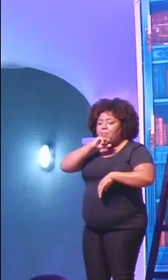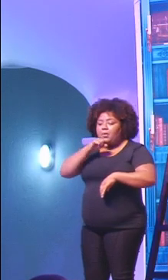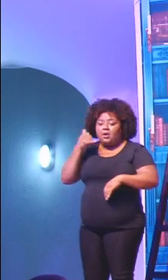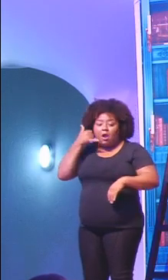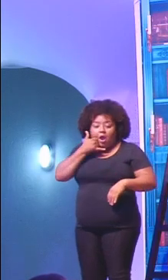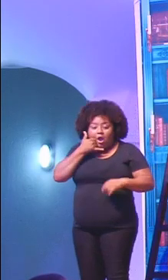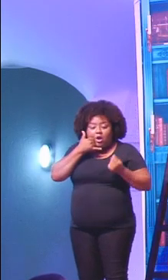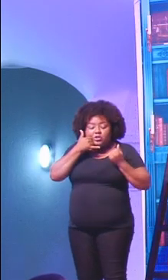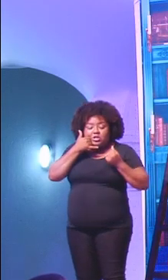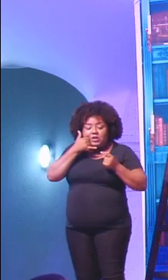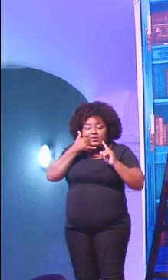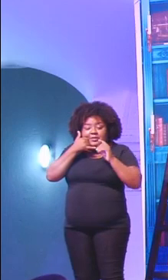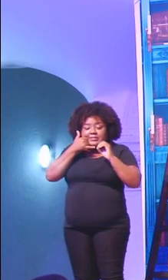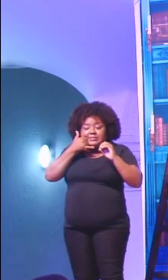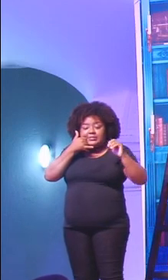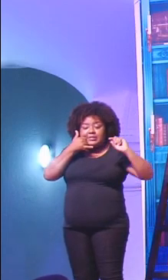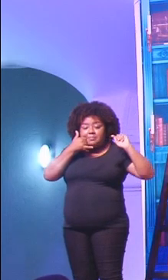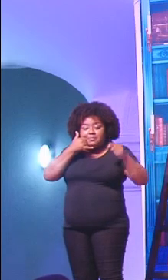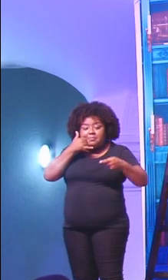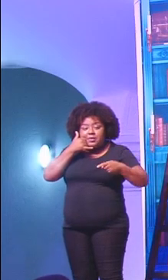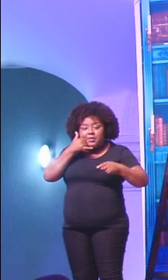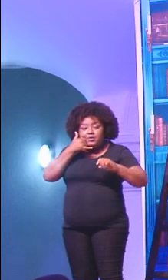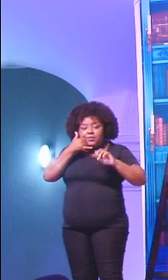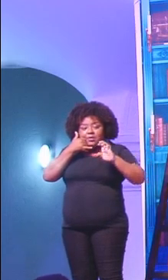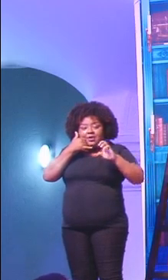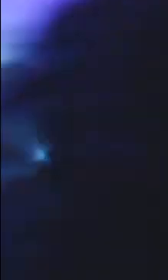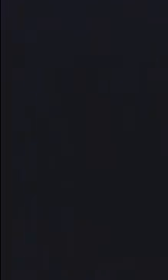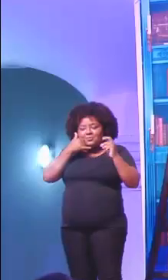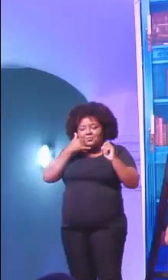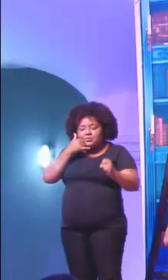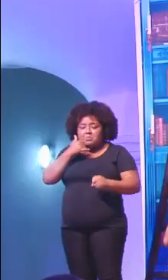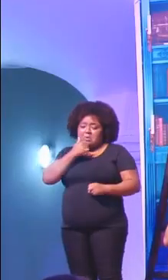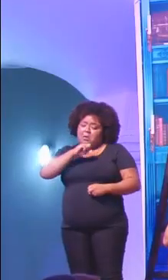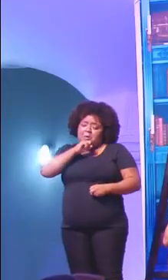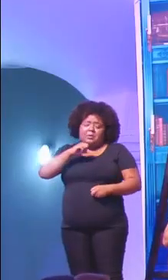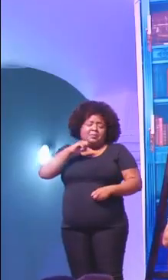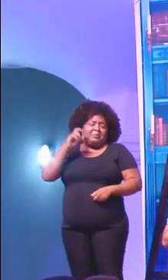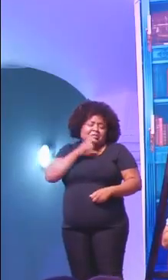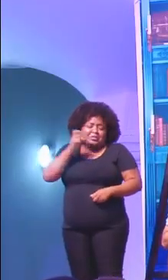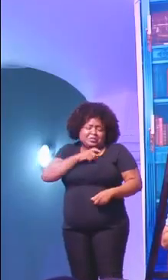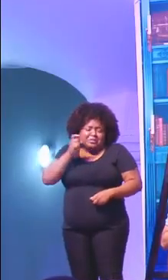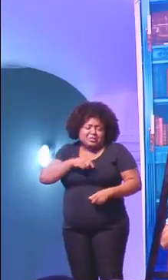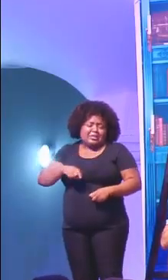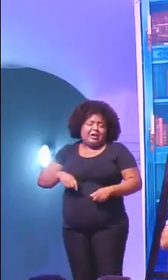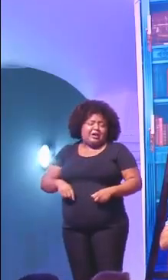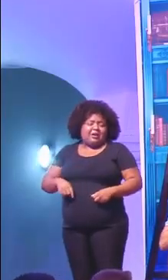euros. Aí ela fez: menino, isso é trote. Você não ganhou nada.